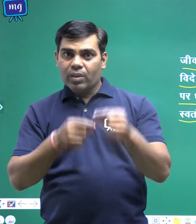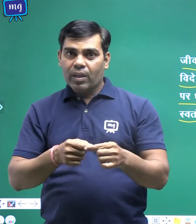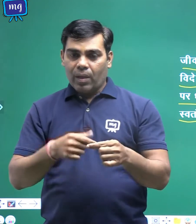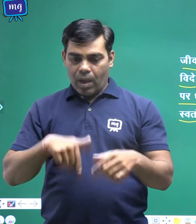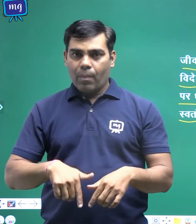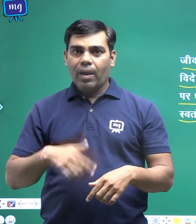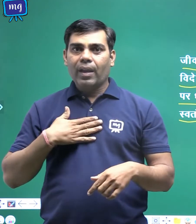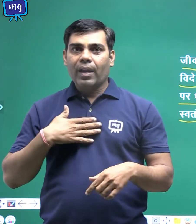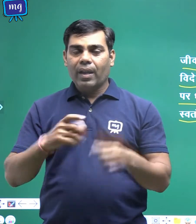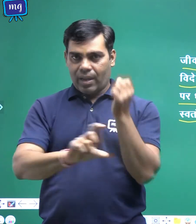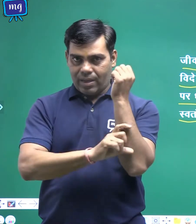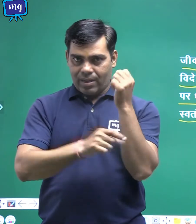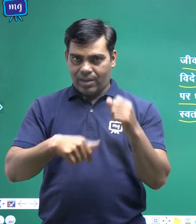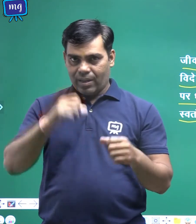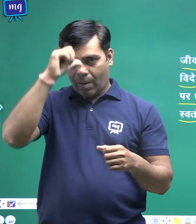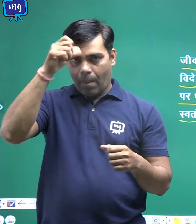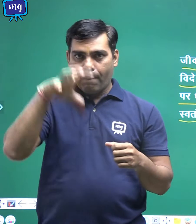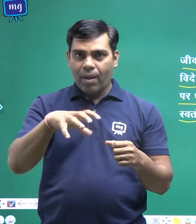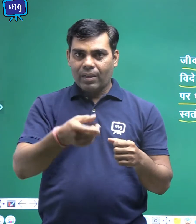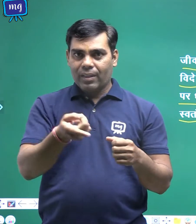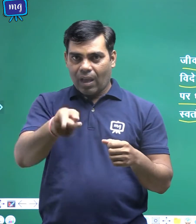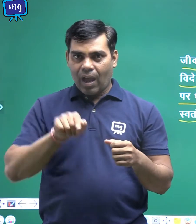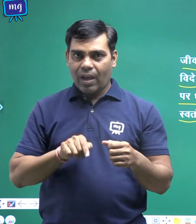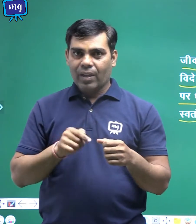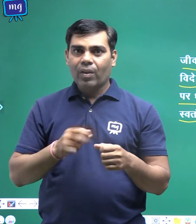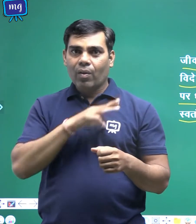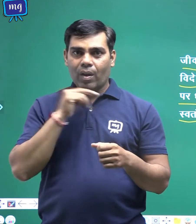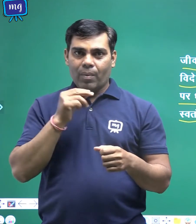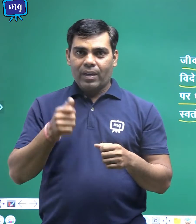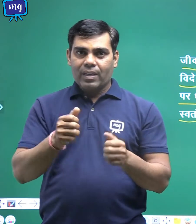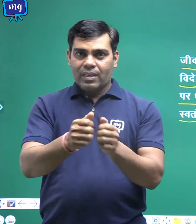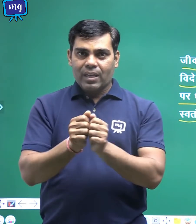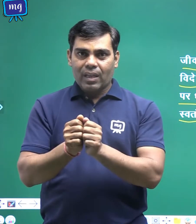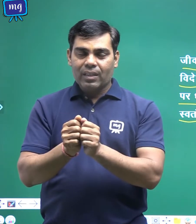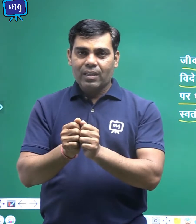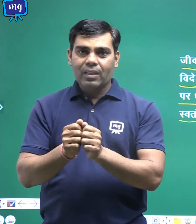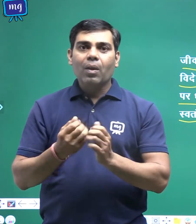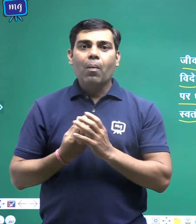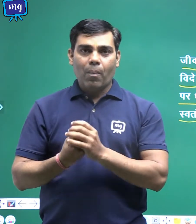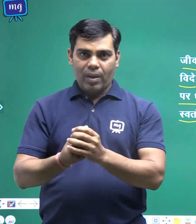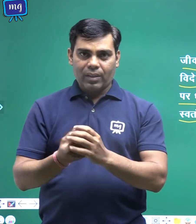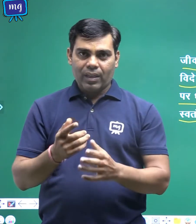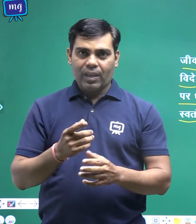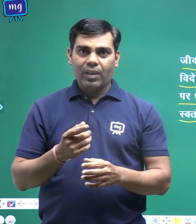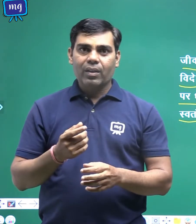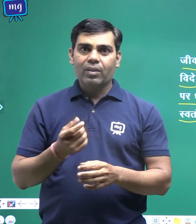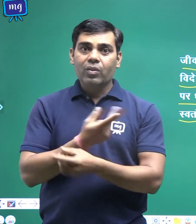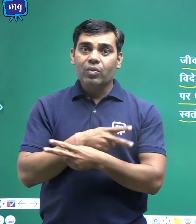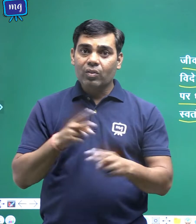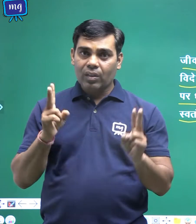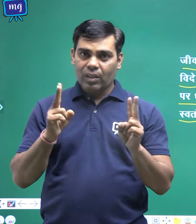देश भारत आई और हमारे साथ भारत के स्वतंत्रता संग्राम